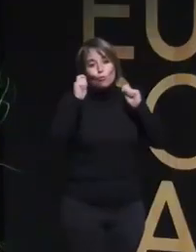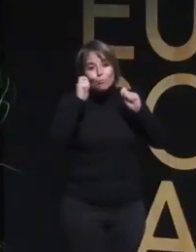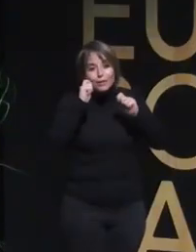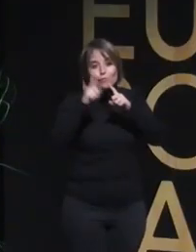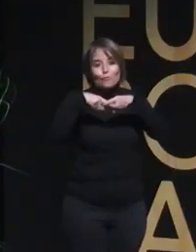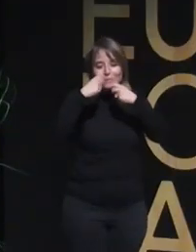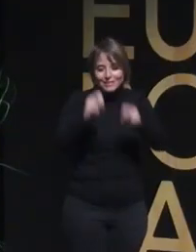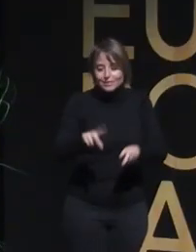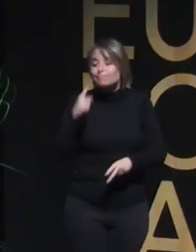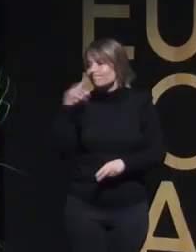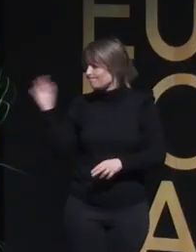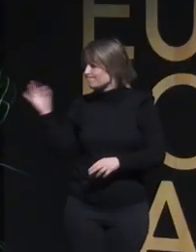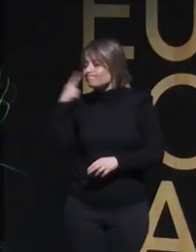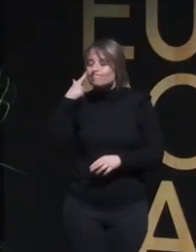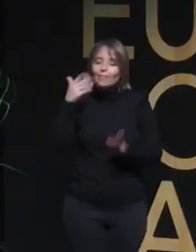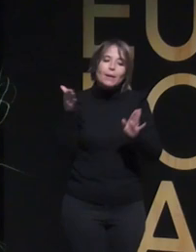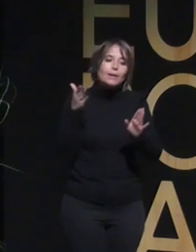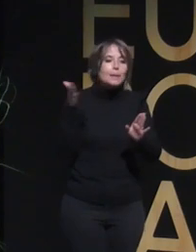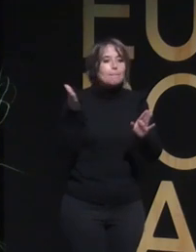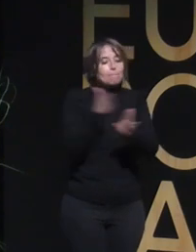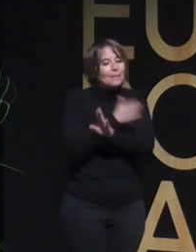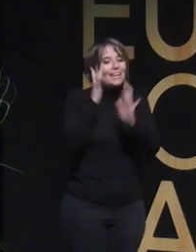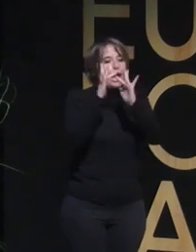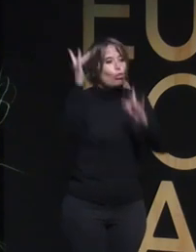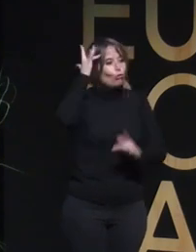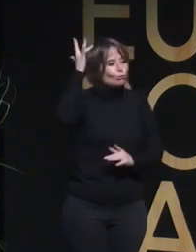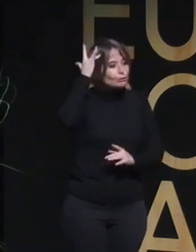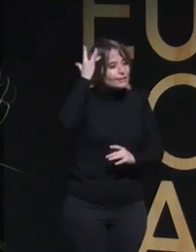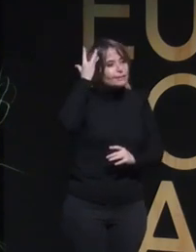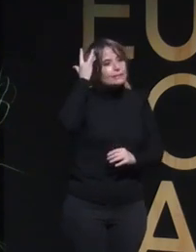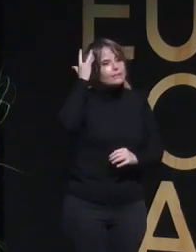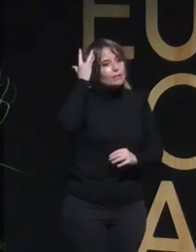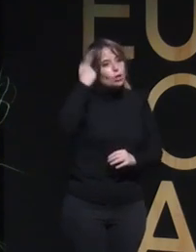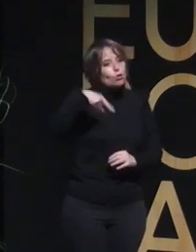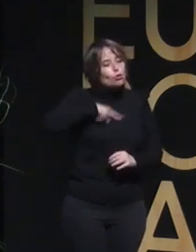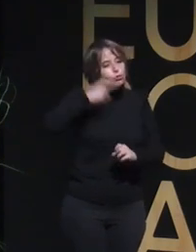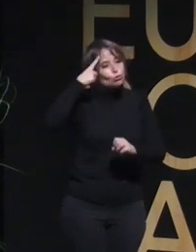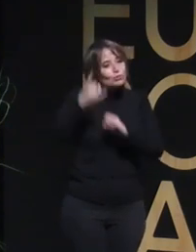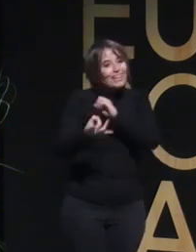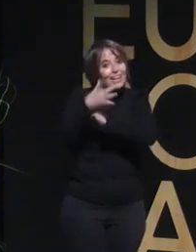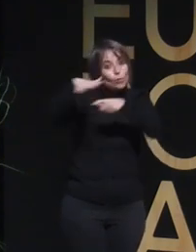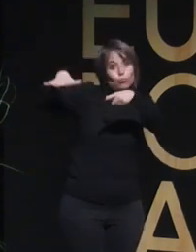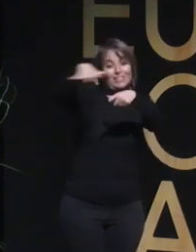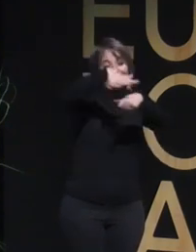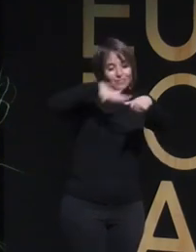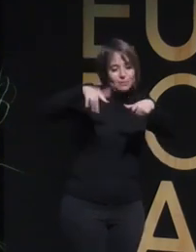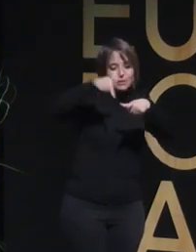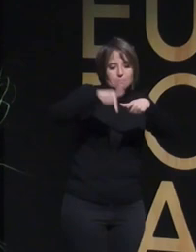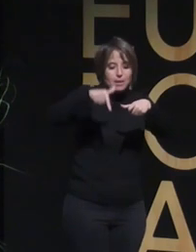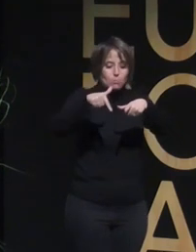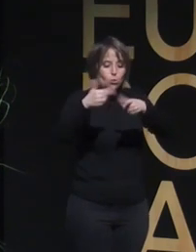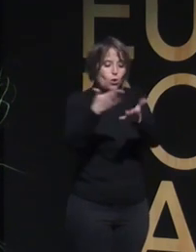sea, yo creo que la preadolescencia, bueno, es como, por eso decía que es una parte en la que hemos creado un espacio